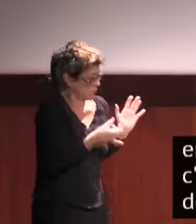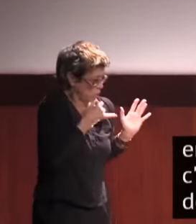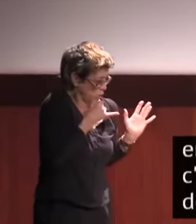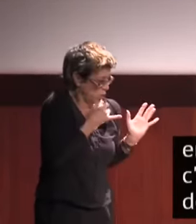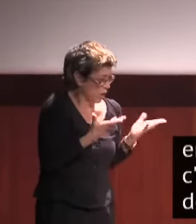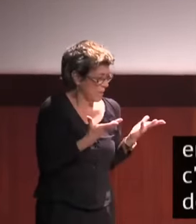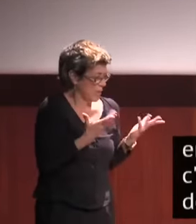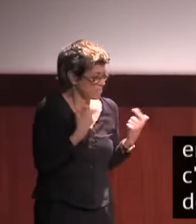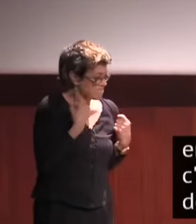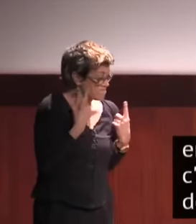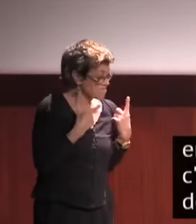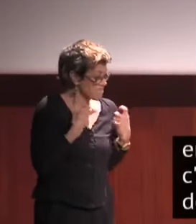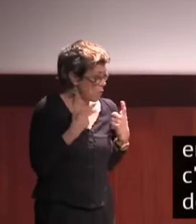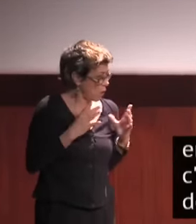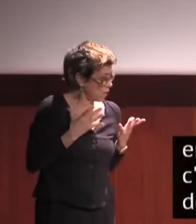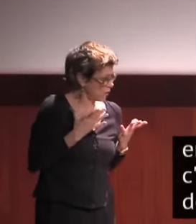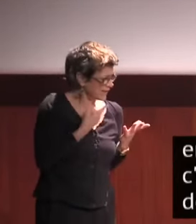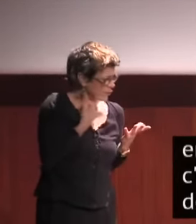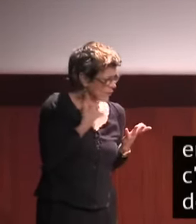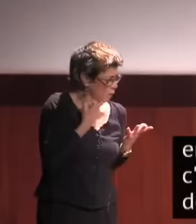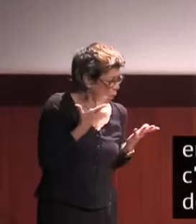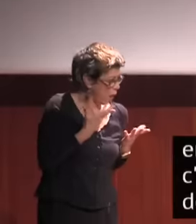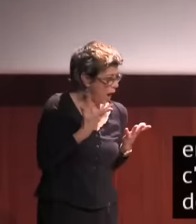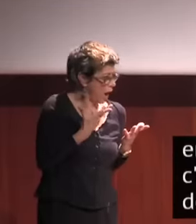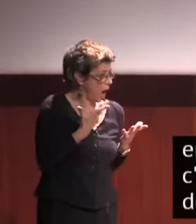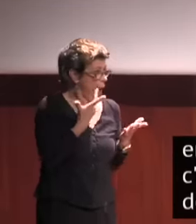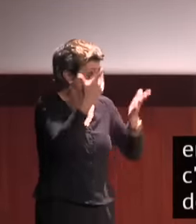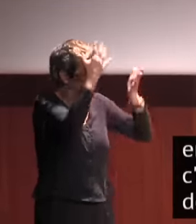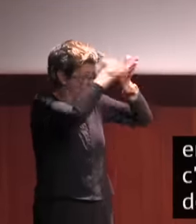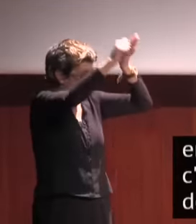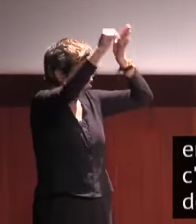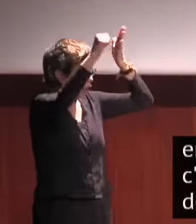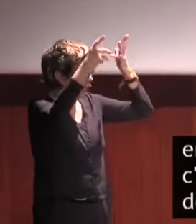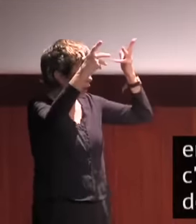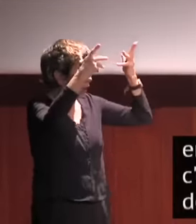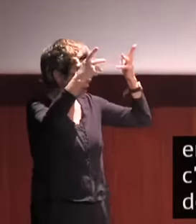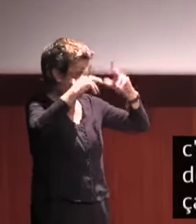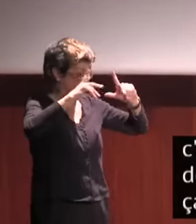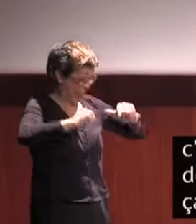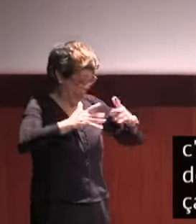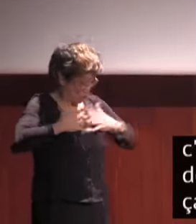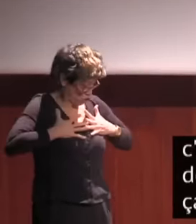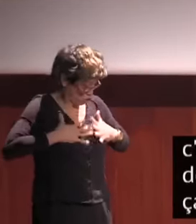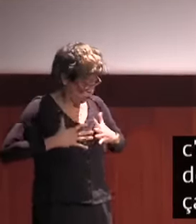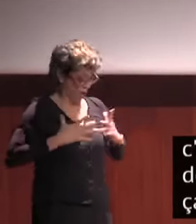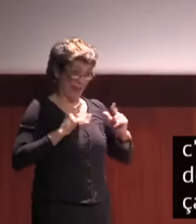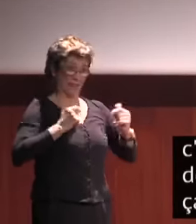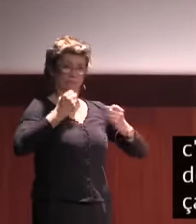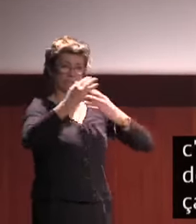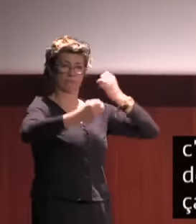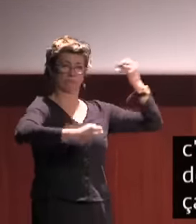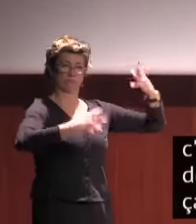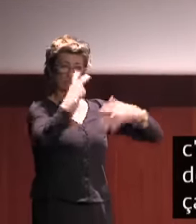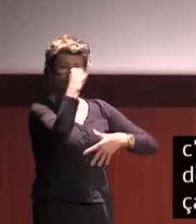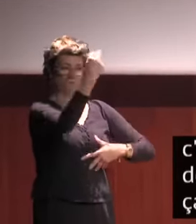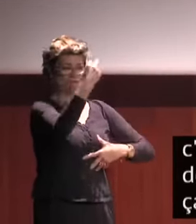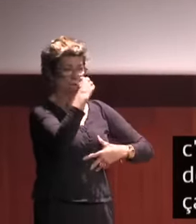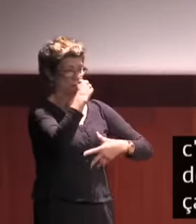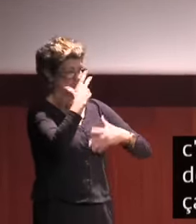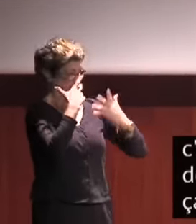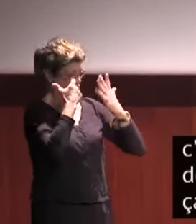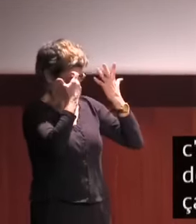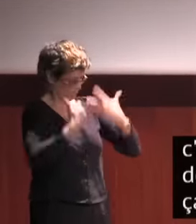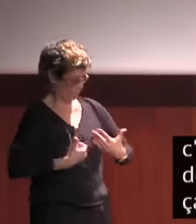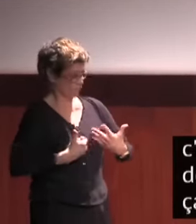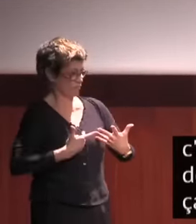c'est une question qu'on se pose. Qu'est-ce que ça veut dire que l'auteur soit corporellement présent dans la création